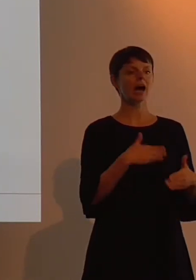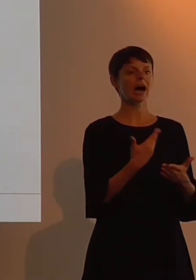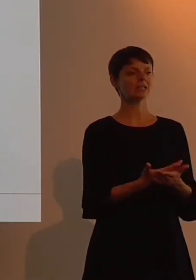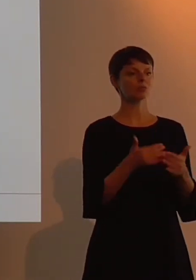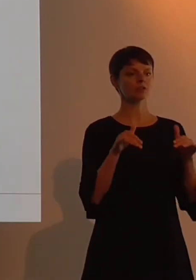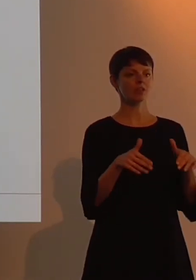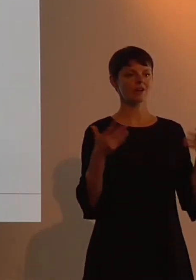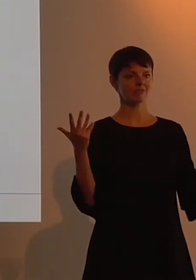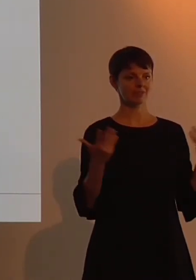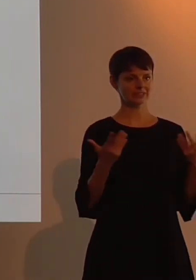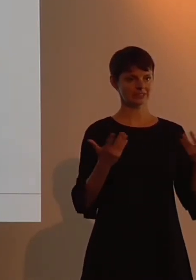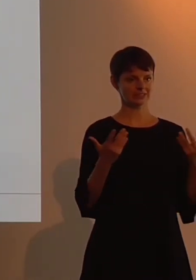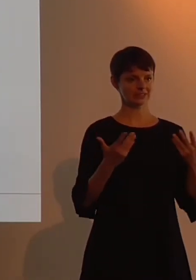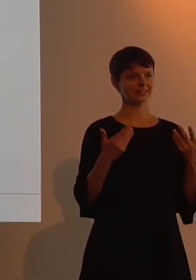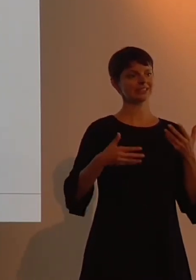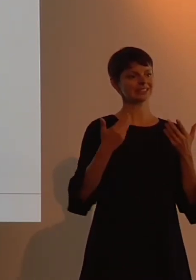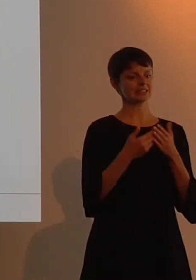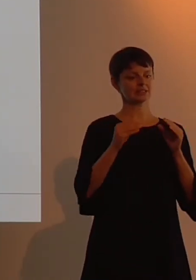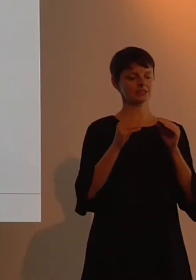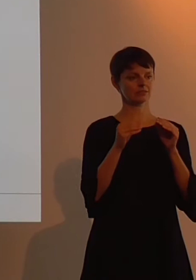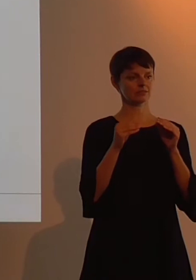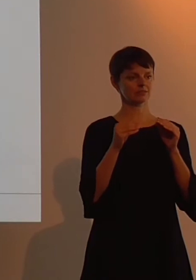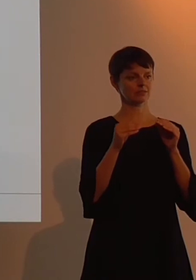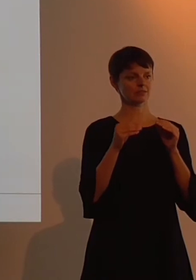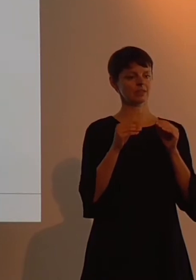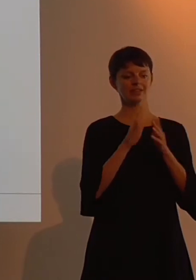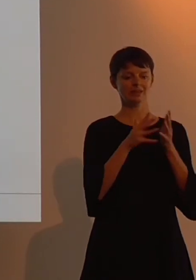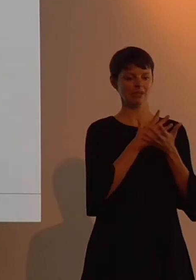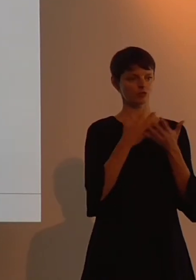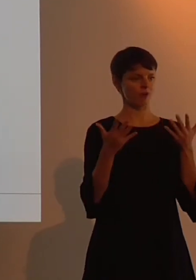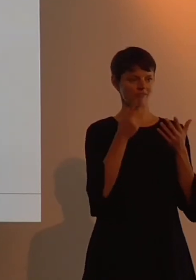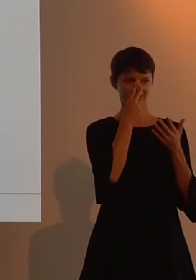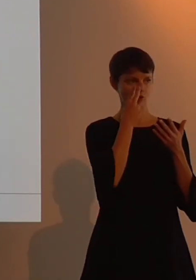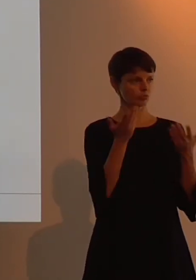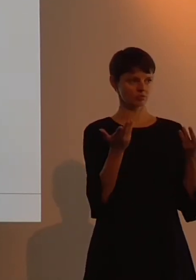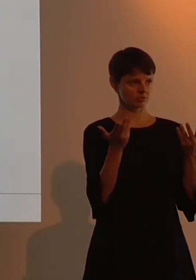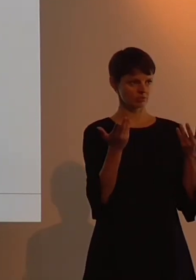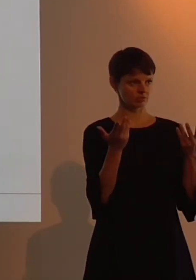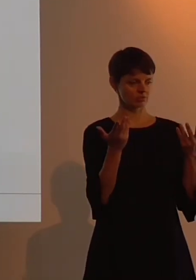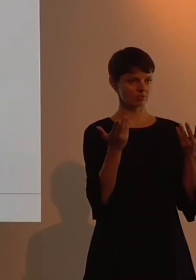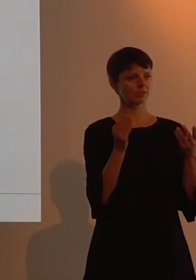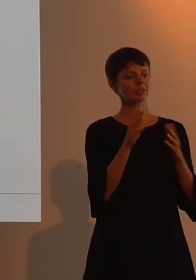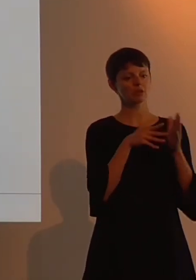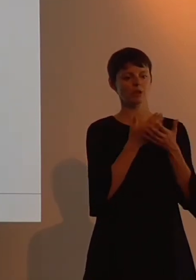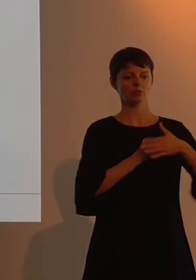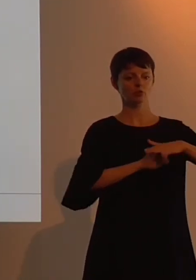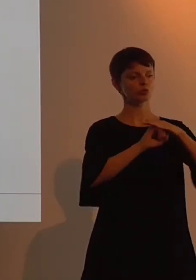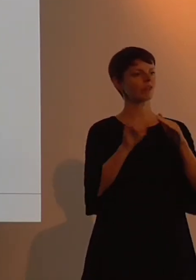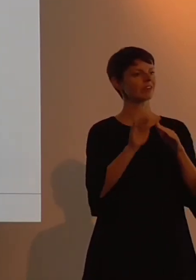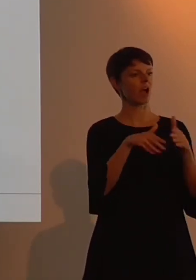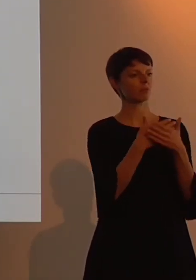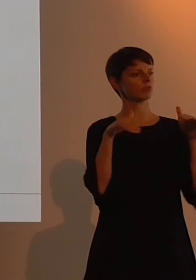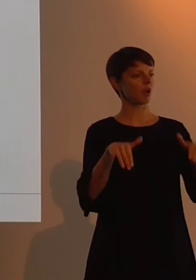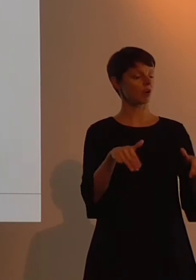den Untertiteln und zu dem Anteil an Untertiteln. Auch da hat Herr Schneider schon vorgelegt. Sie sehen den Anstieg bei der